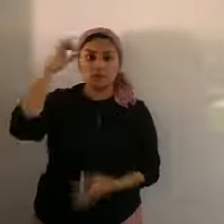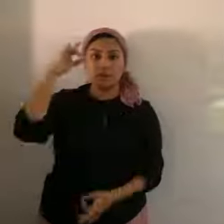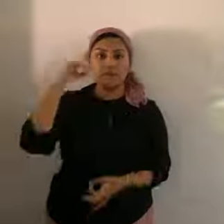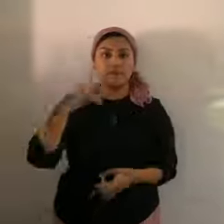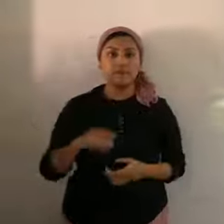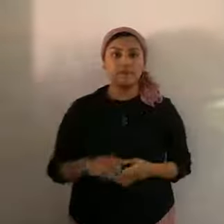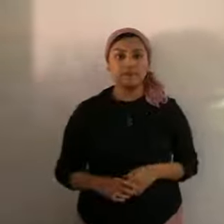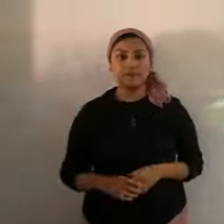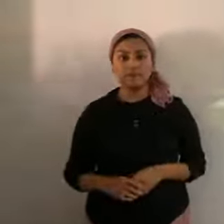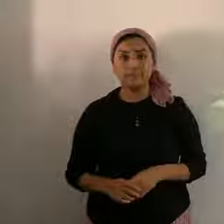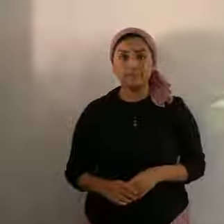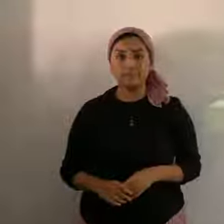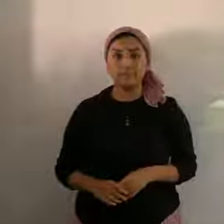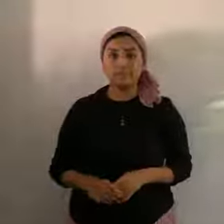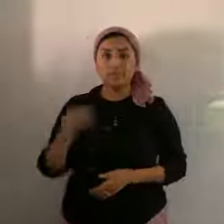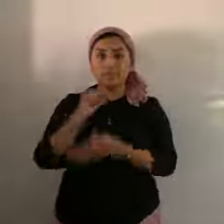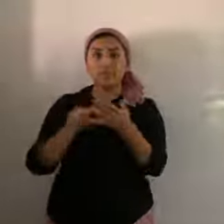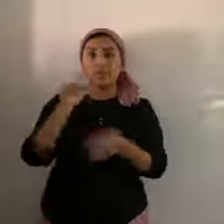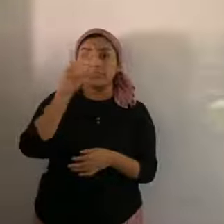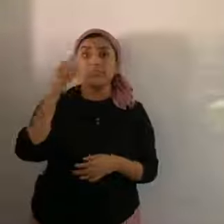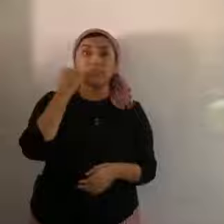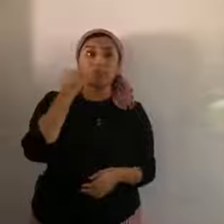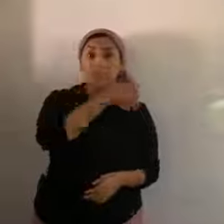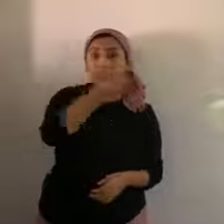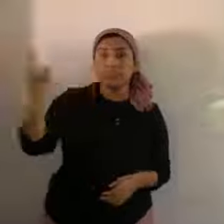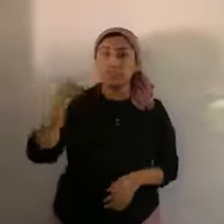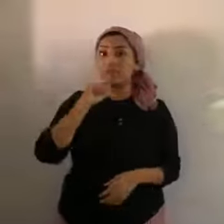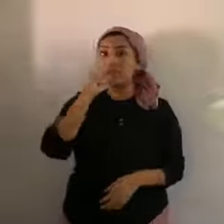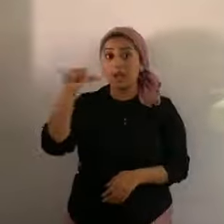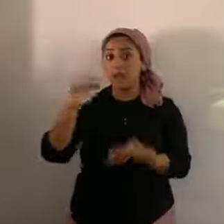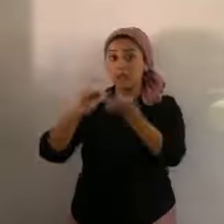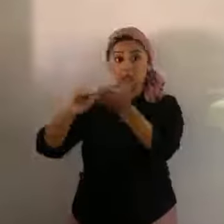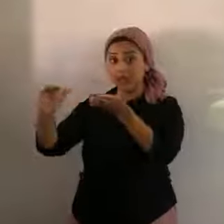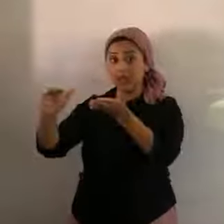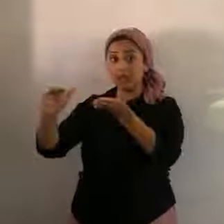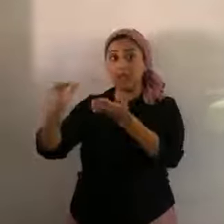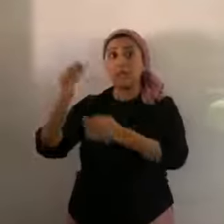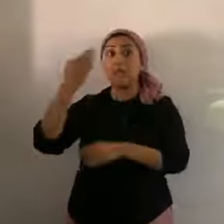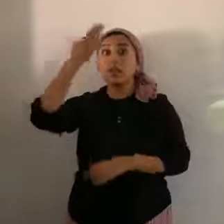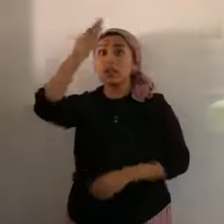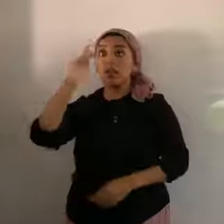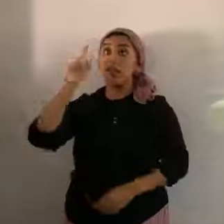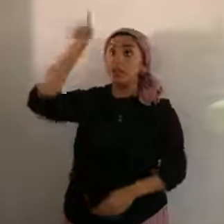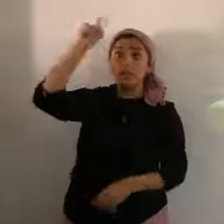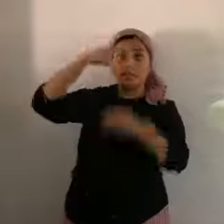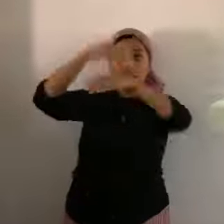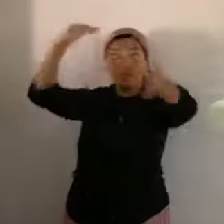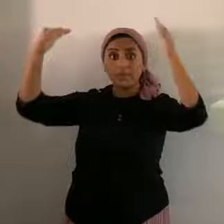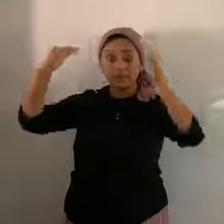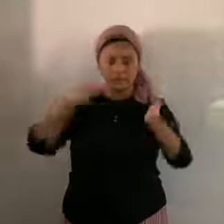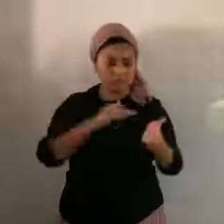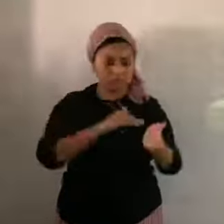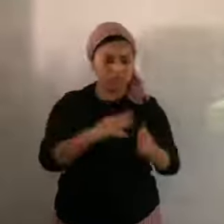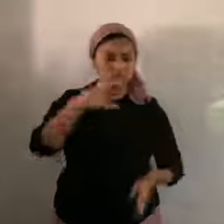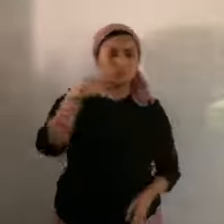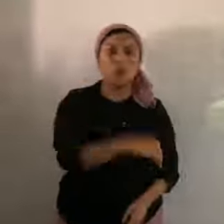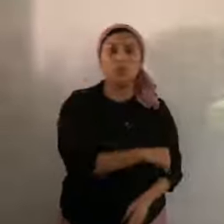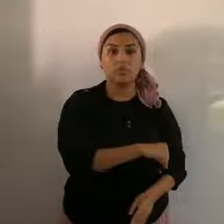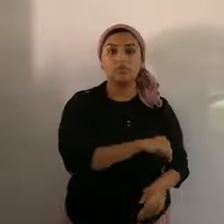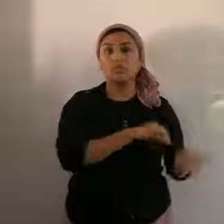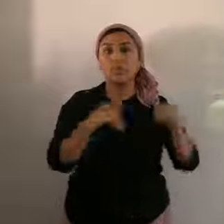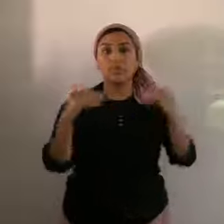cuerpo. Dice el 26, porque si vosotros no perdonáis, tampoco vuestro Abba que está en los cielos os perdonará